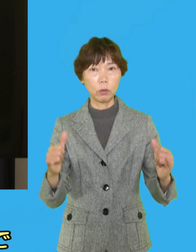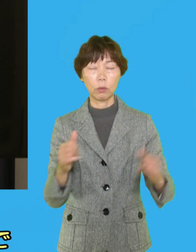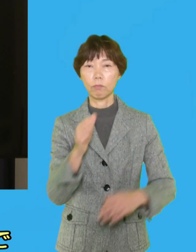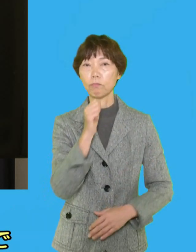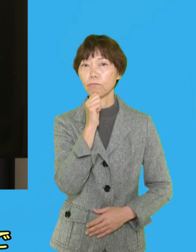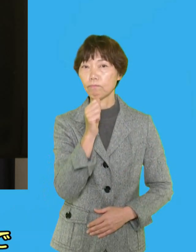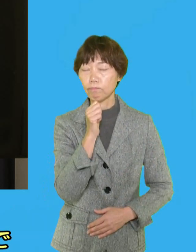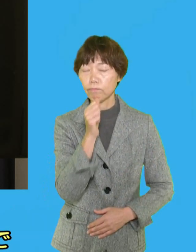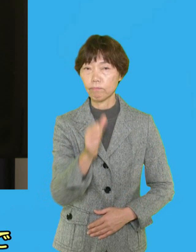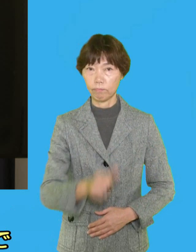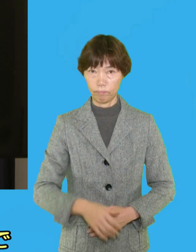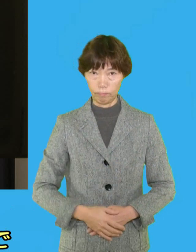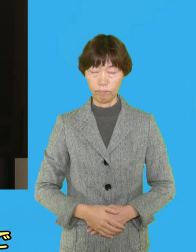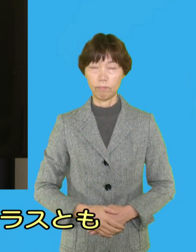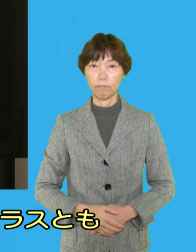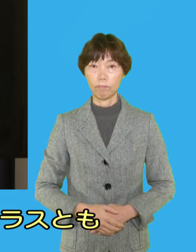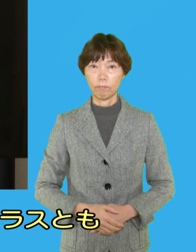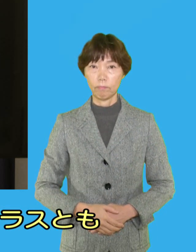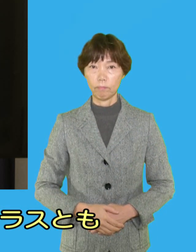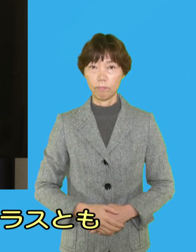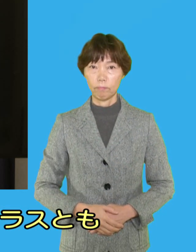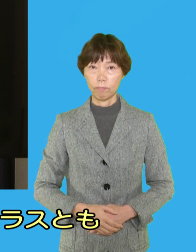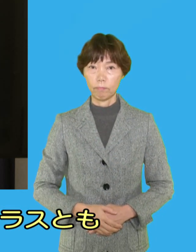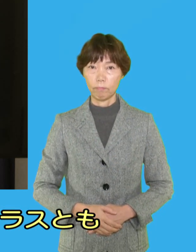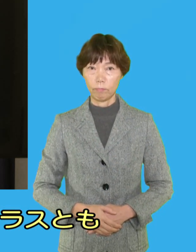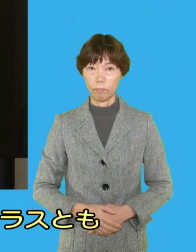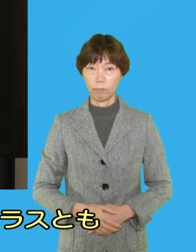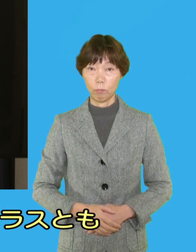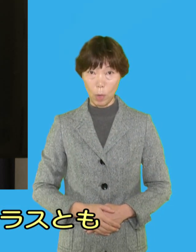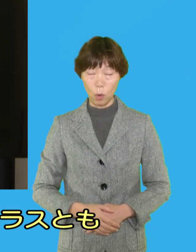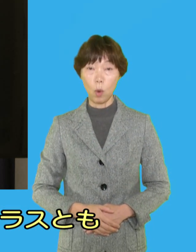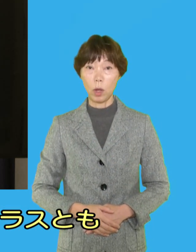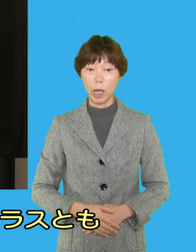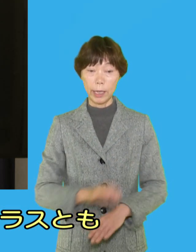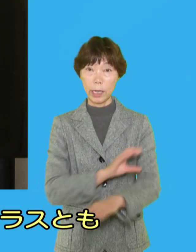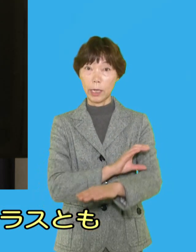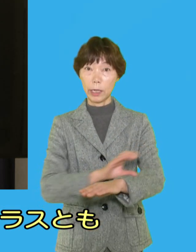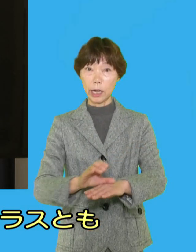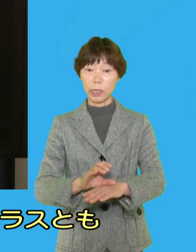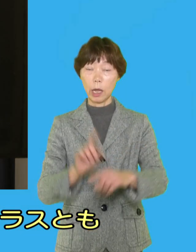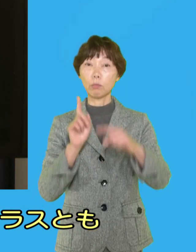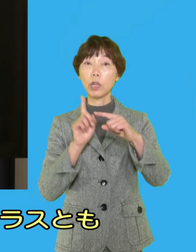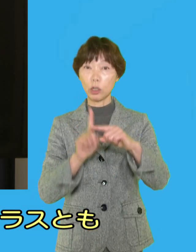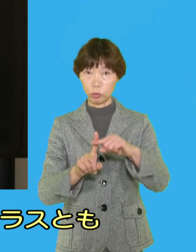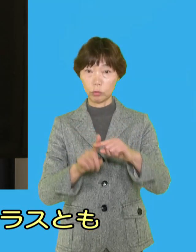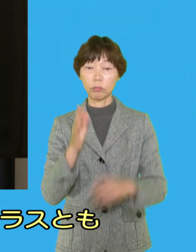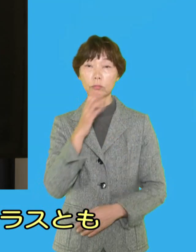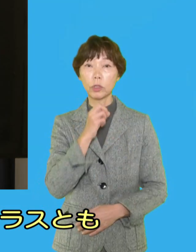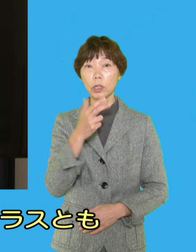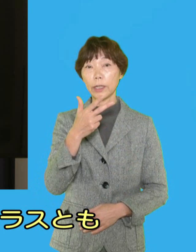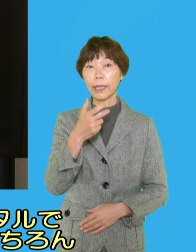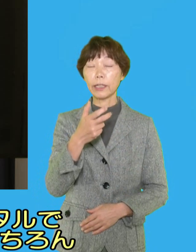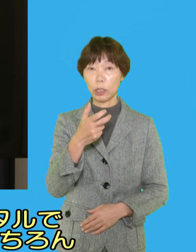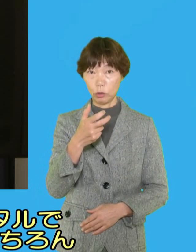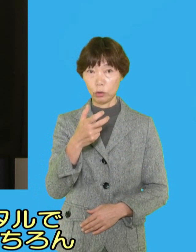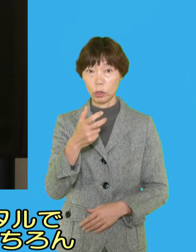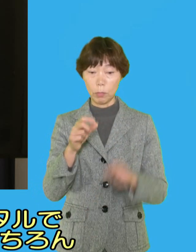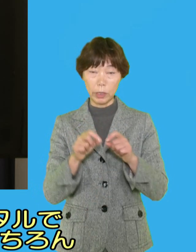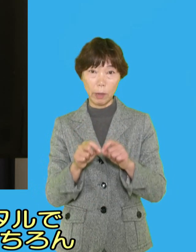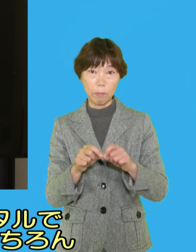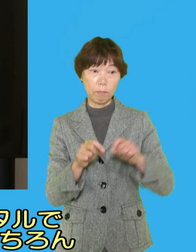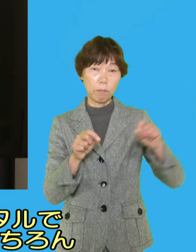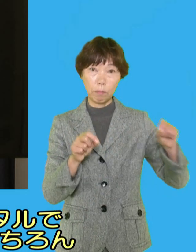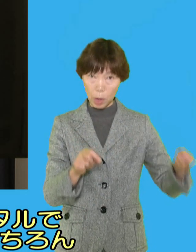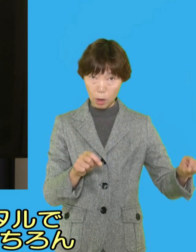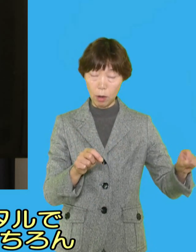ない状況にありますので、まあ、今回70歳までキャリアプラスということも考えておりますが、まあ、人